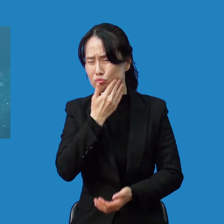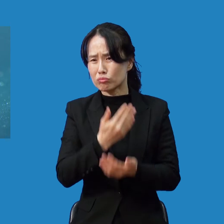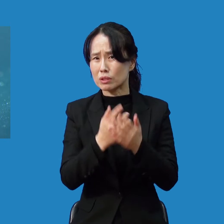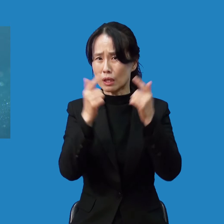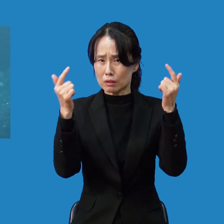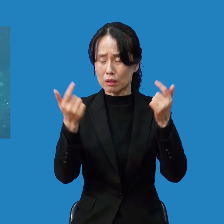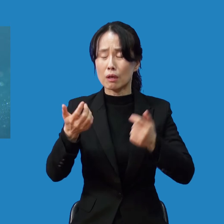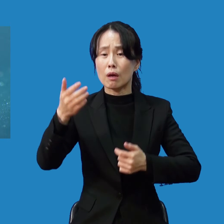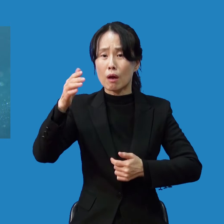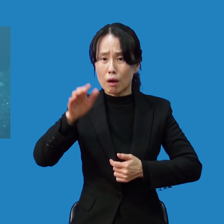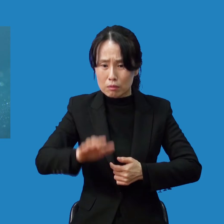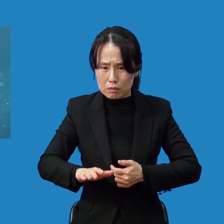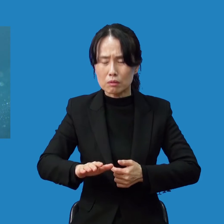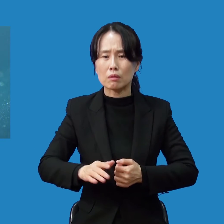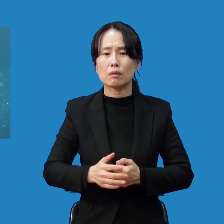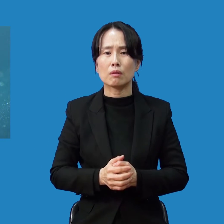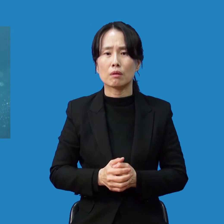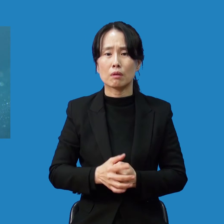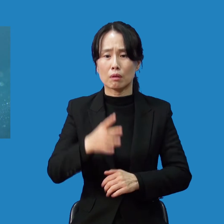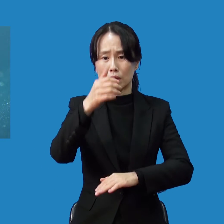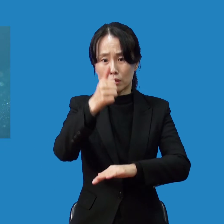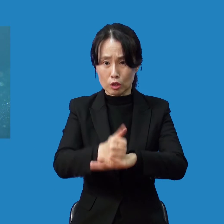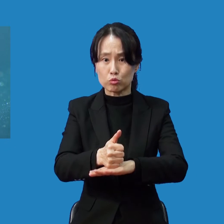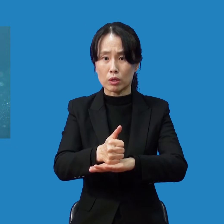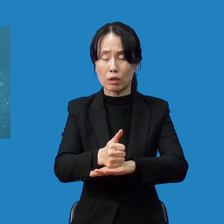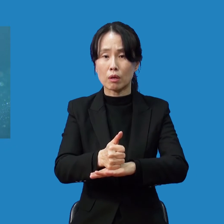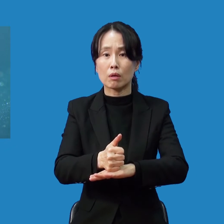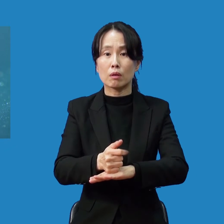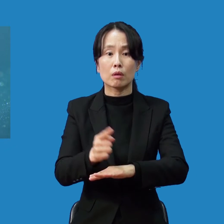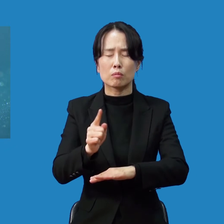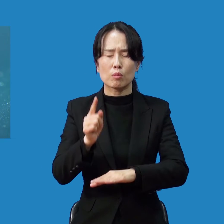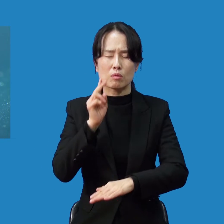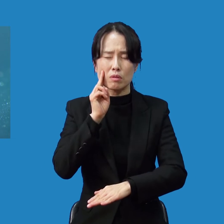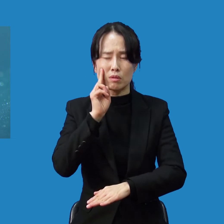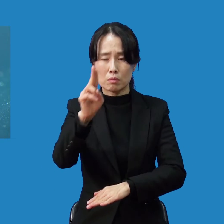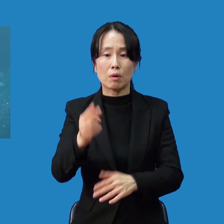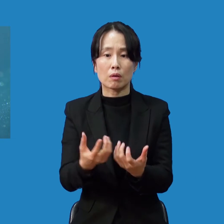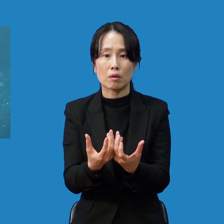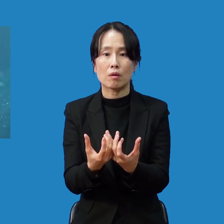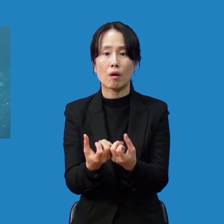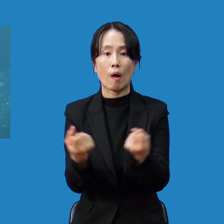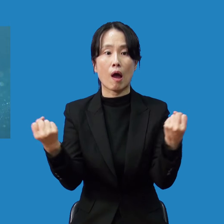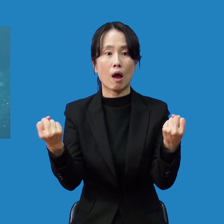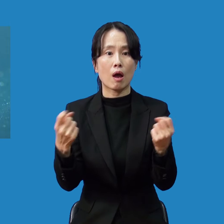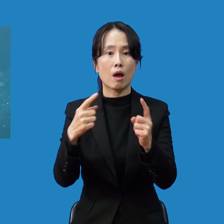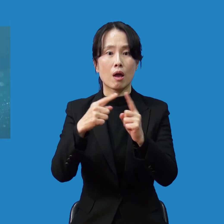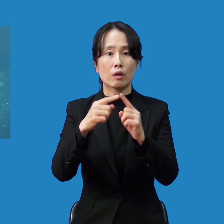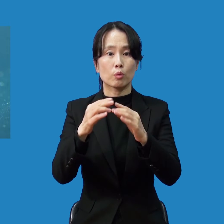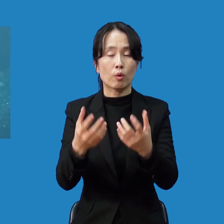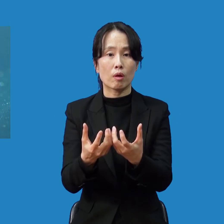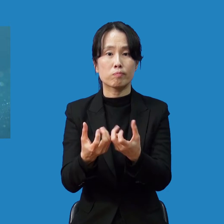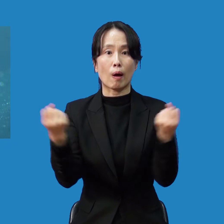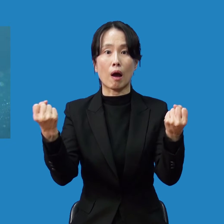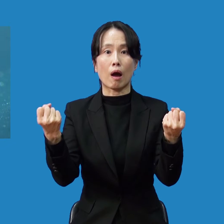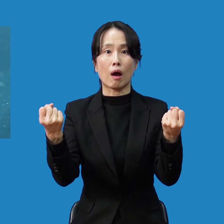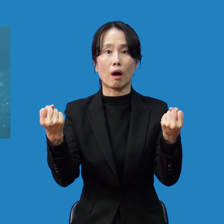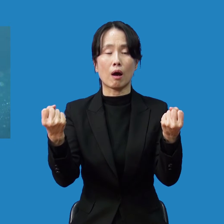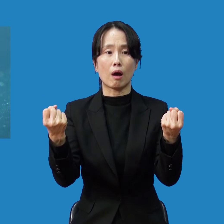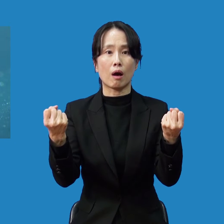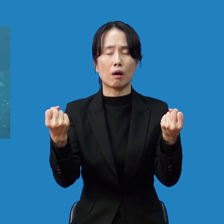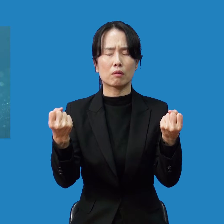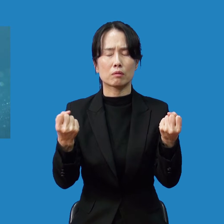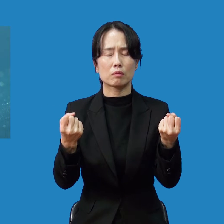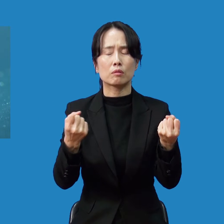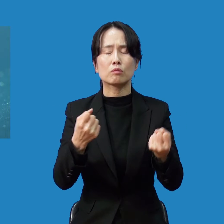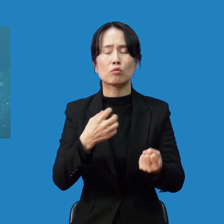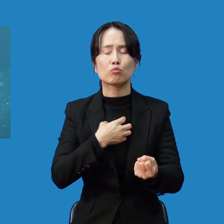것 때문에 일어나는 결과는 사소하지 않은 아주 심각한, 교회가 잘못하면 쪼개지기도 하는